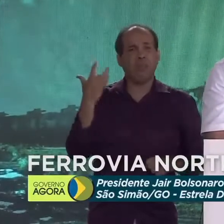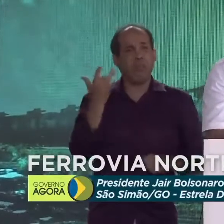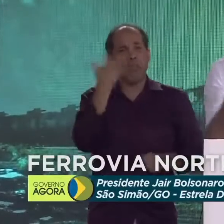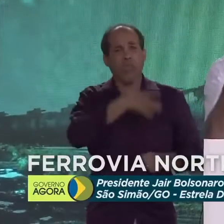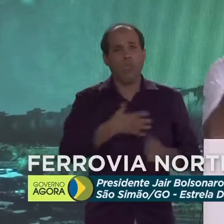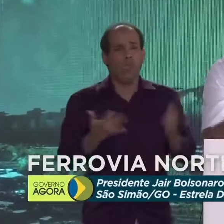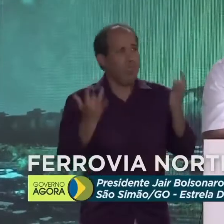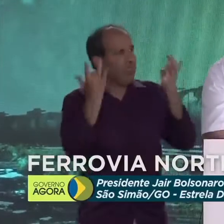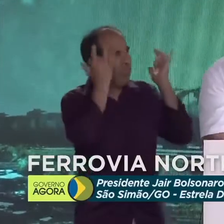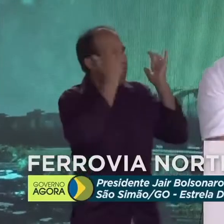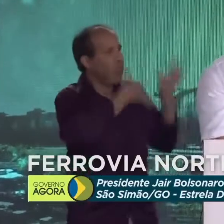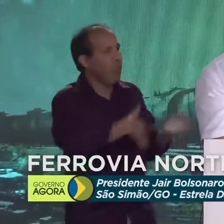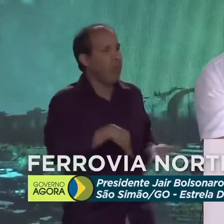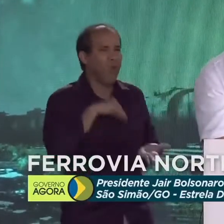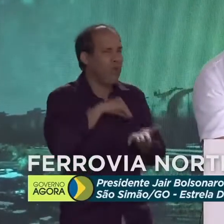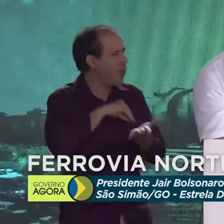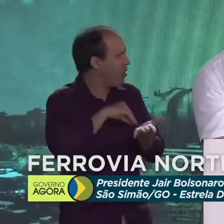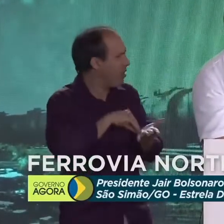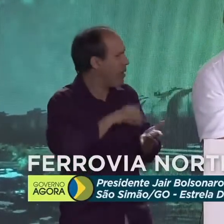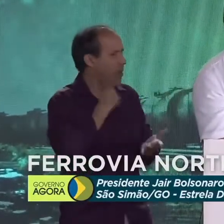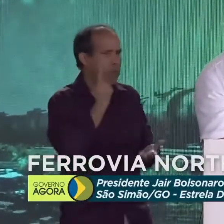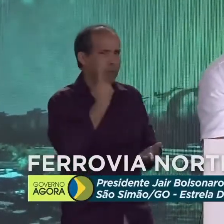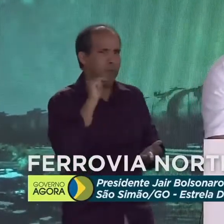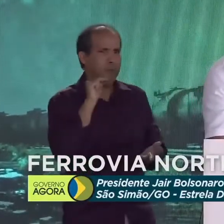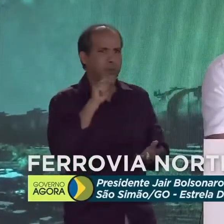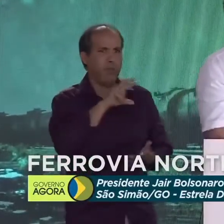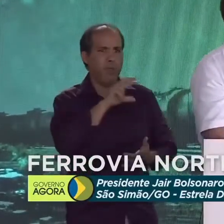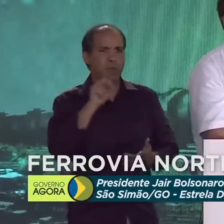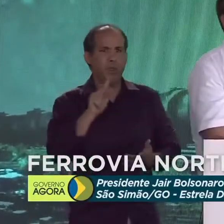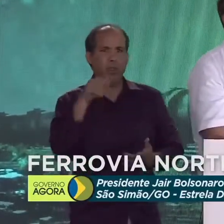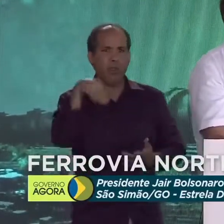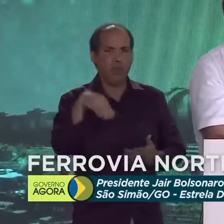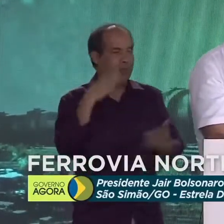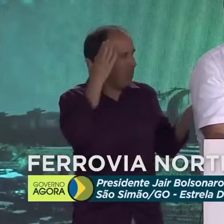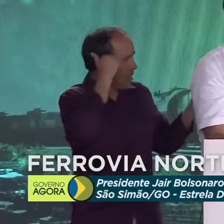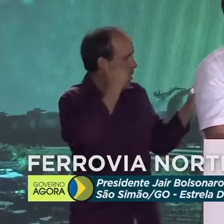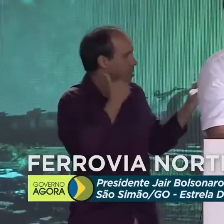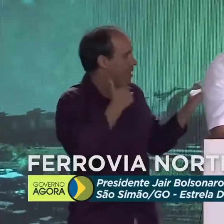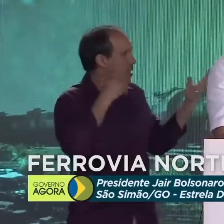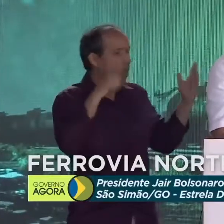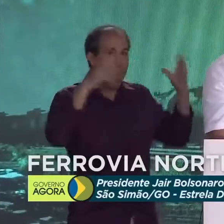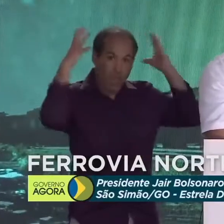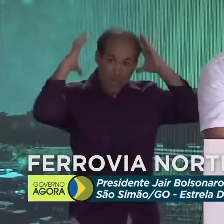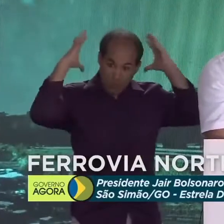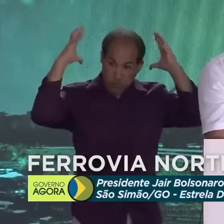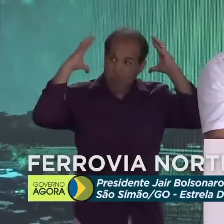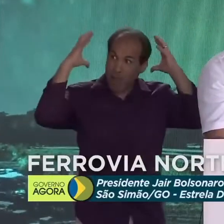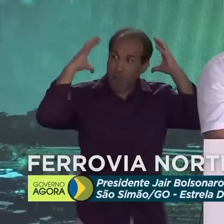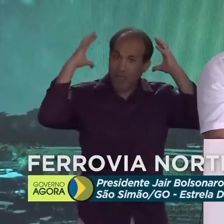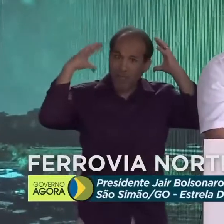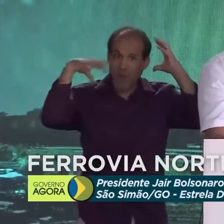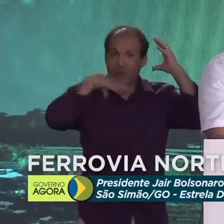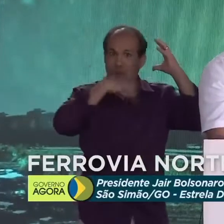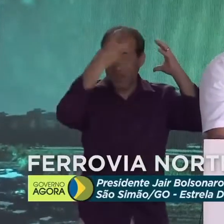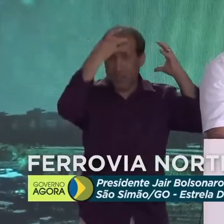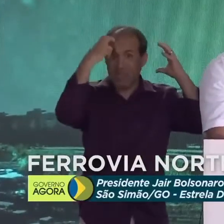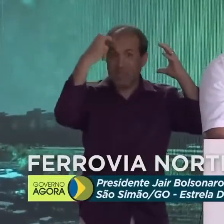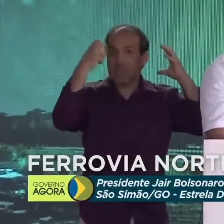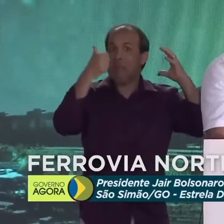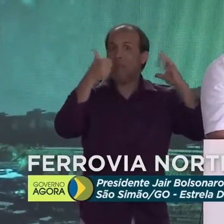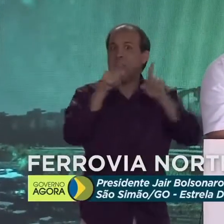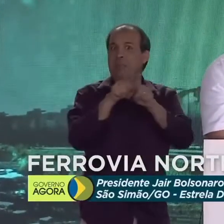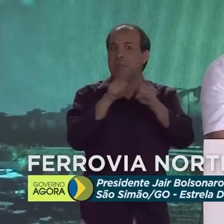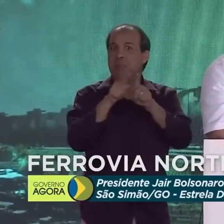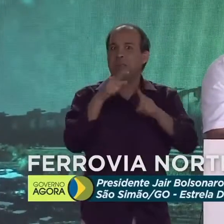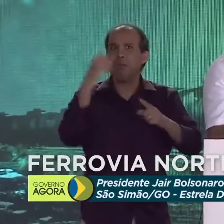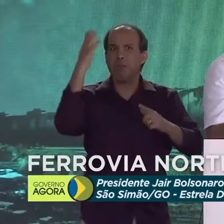parado. Faltavam 1.500 quilômetros. Não é, Tarcísio? Tarcísio tem a cabeça grande e é boa. Ele fala realmente